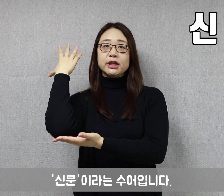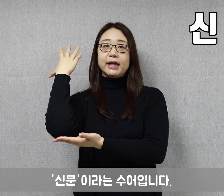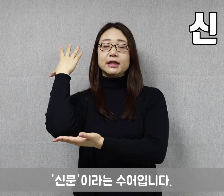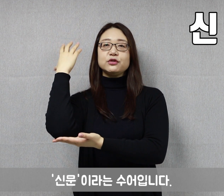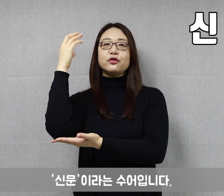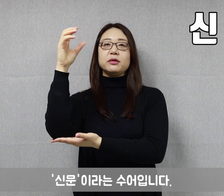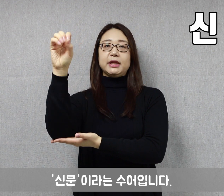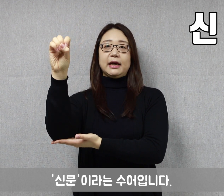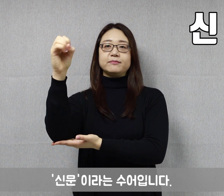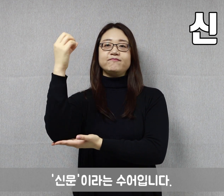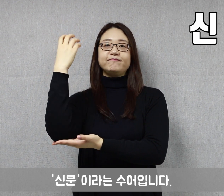신문이라는 수어입니다.